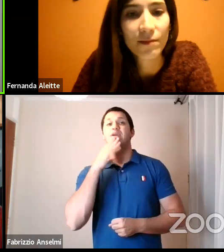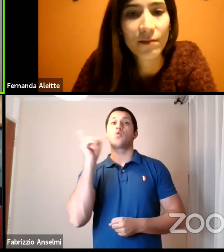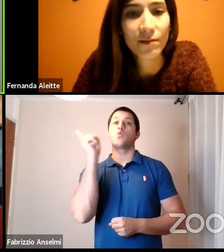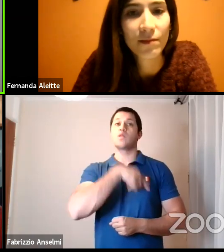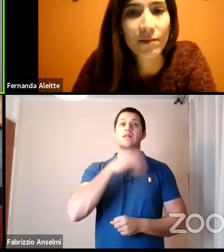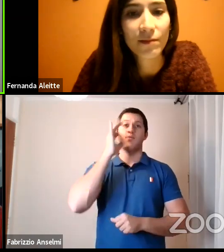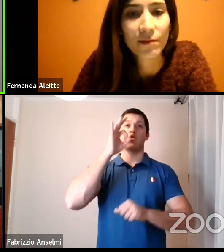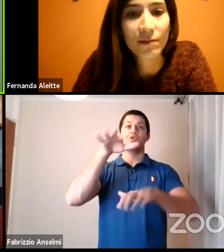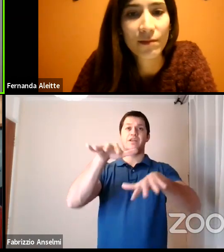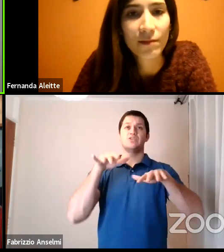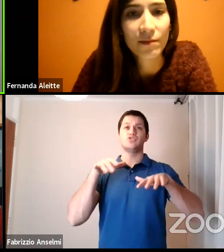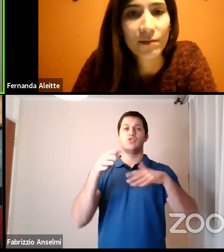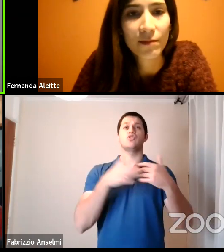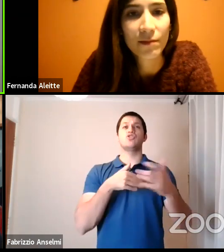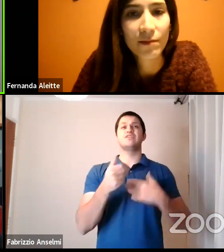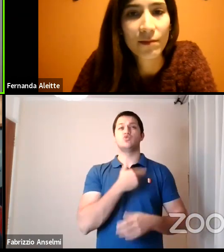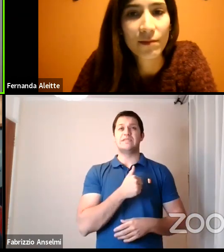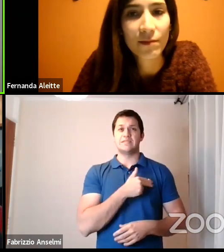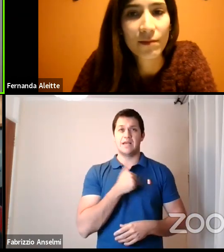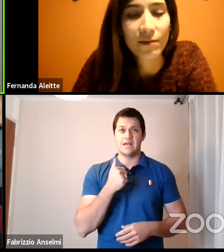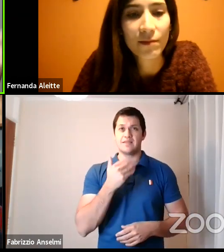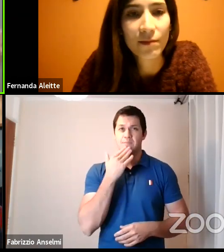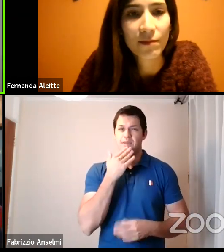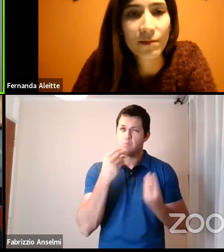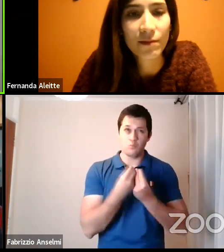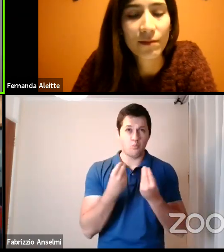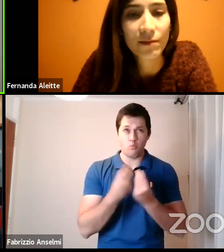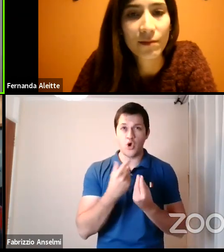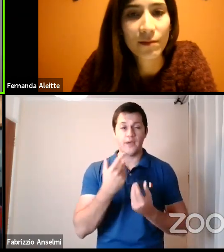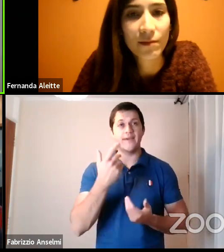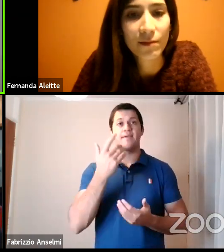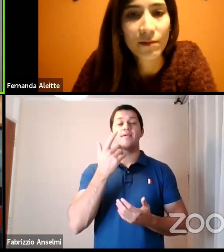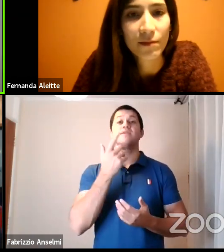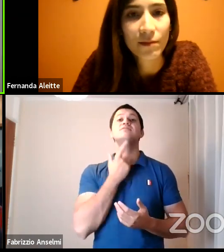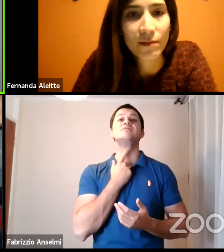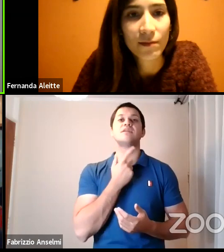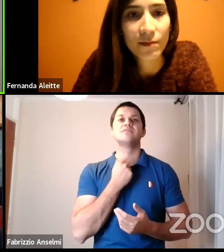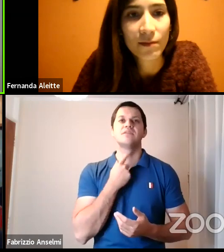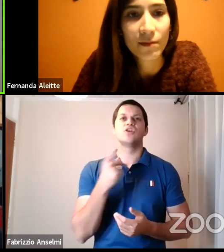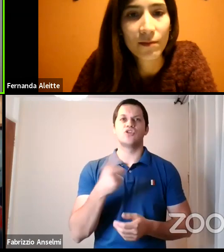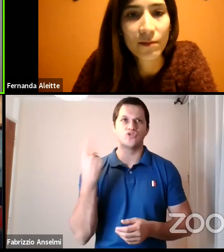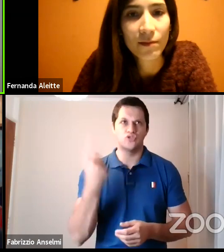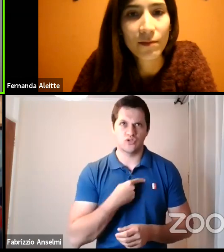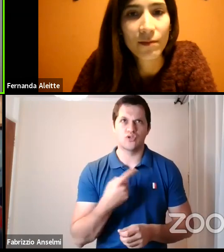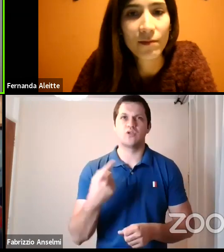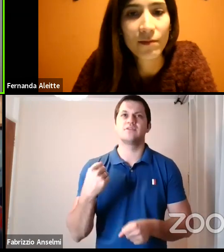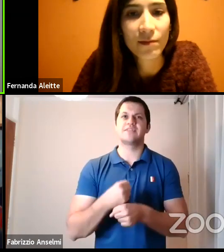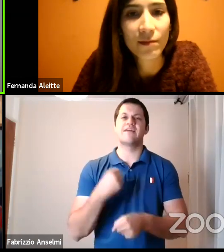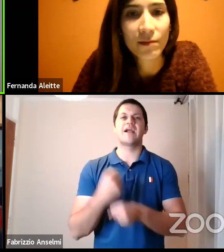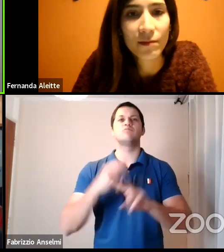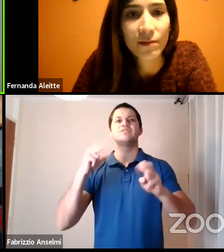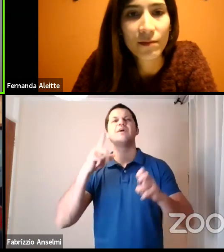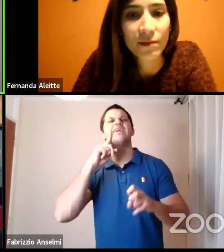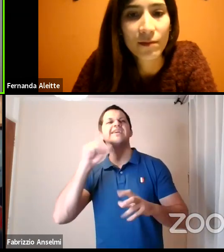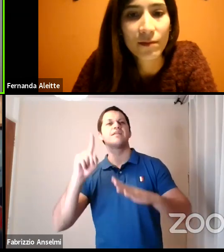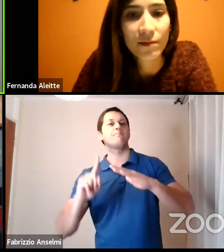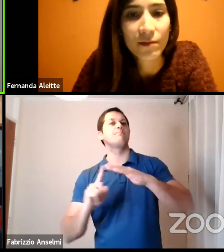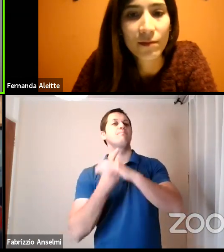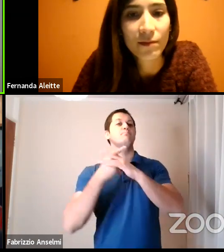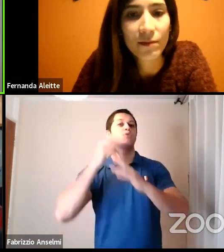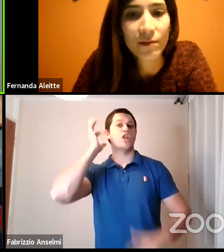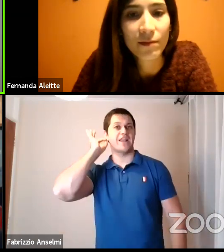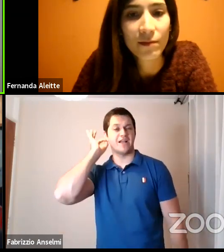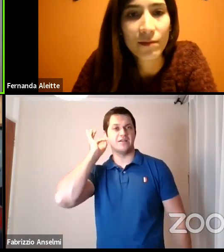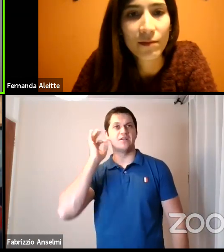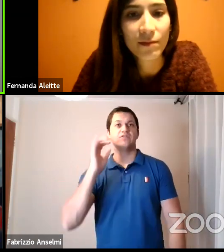reunión que fue muy interesante, y ahí pudimos como comentar que trabajamos con el tema de kinesiólogas pioneras, pero es un proceso que está bien inicial, así que si